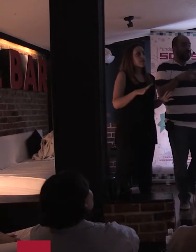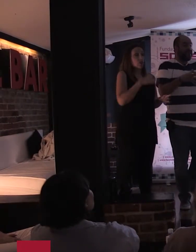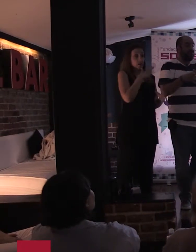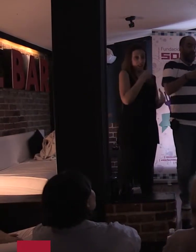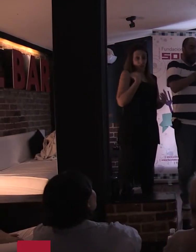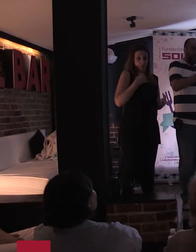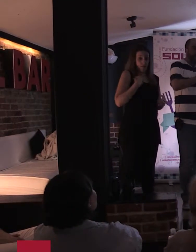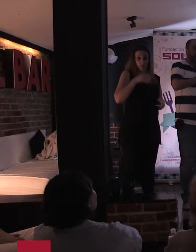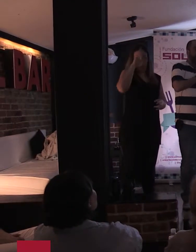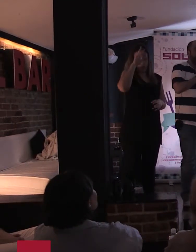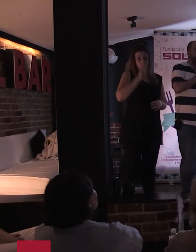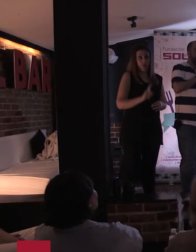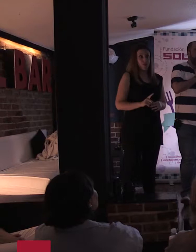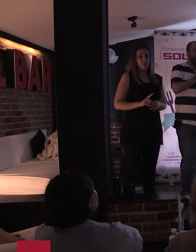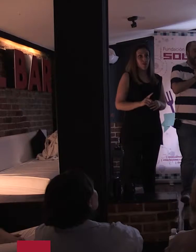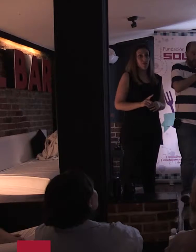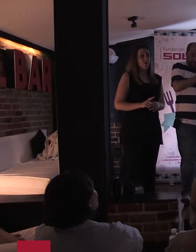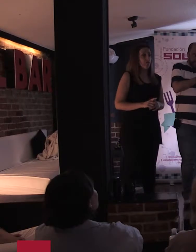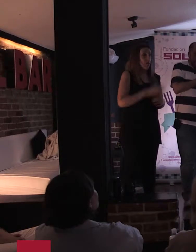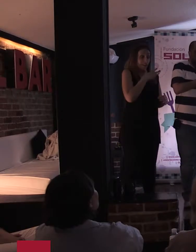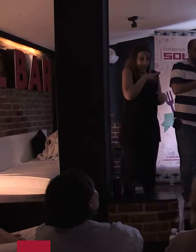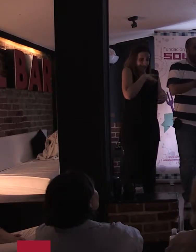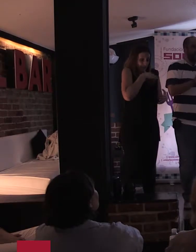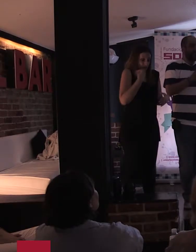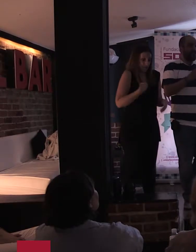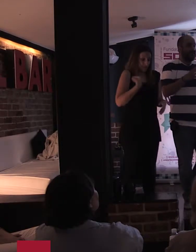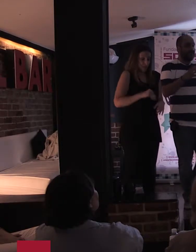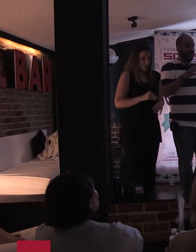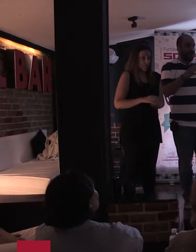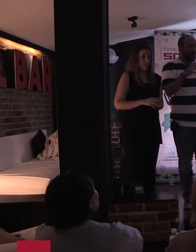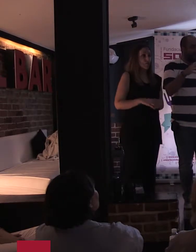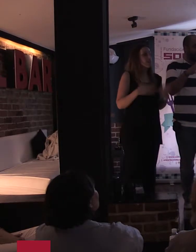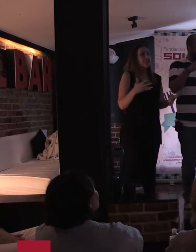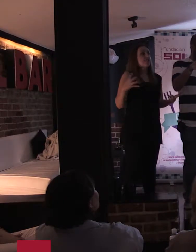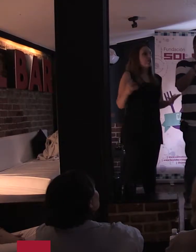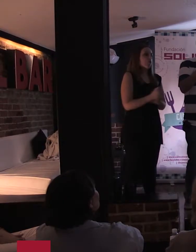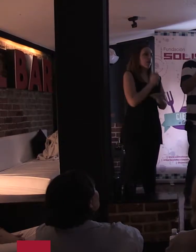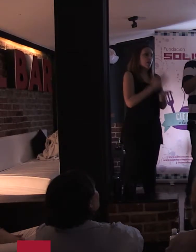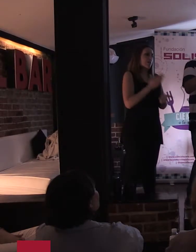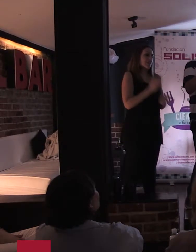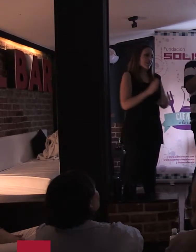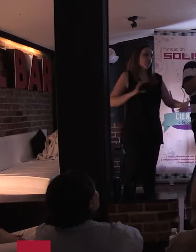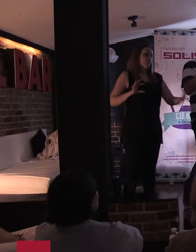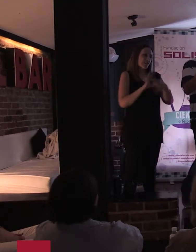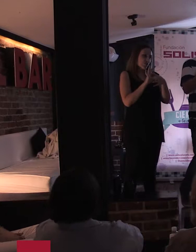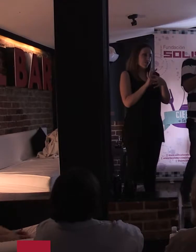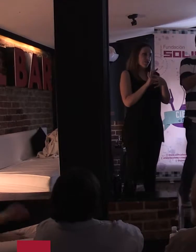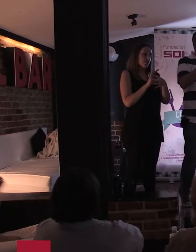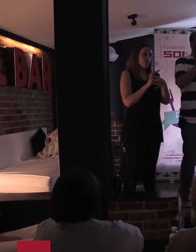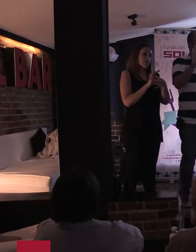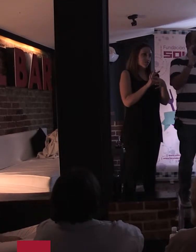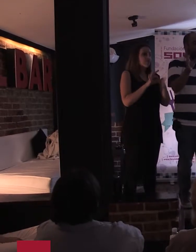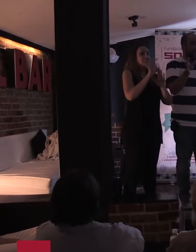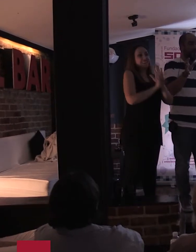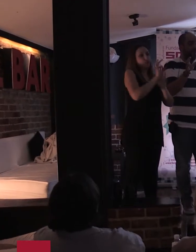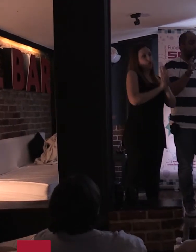De lo que ahora mismo no estamos preocupados, ahora mismo, es de toda la parte de conexión, de la parte del software y del hardware. Por la